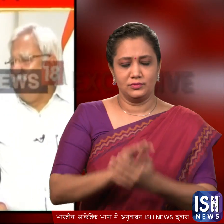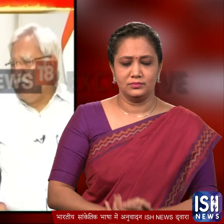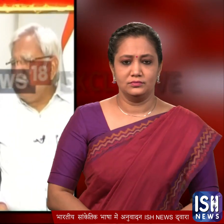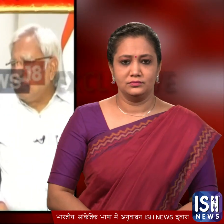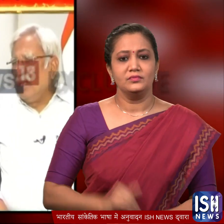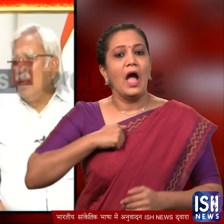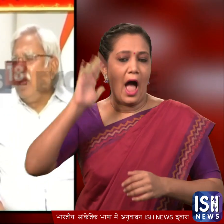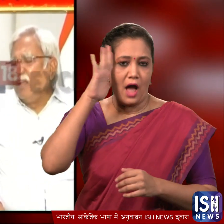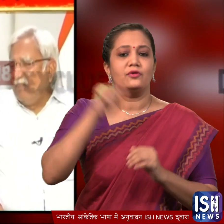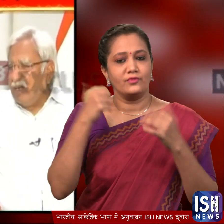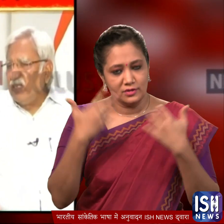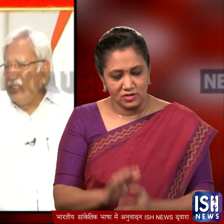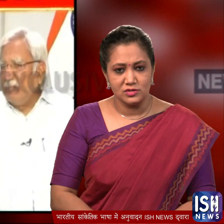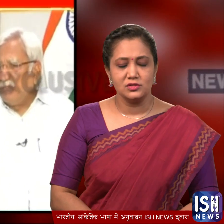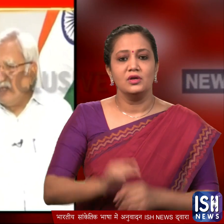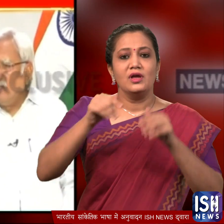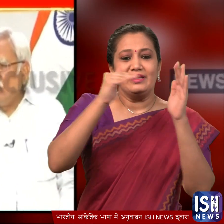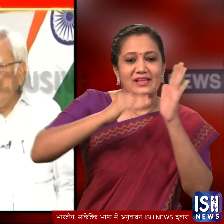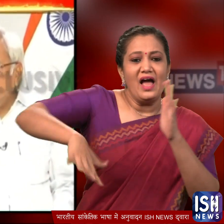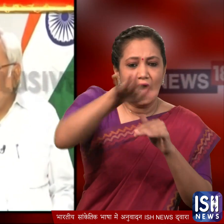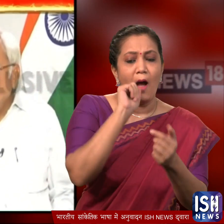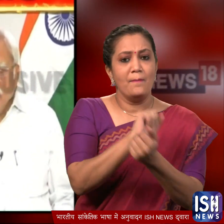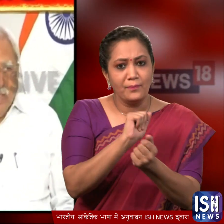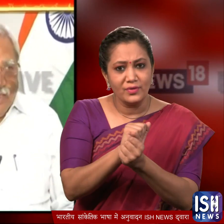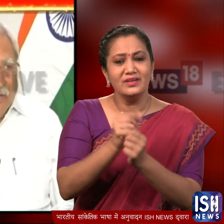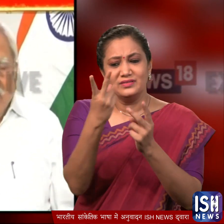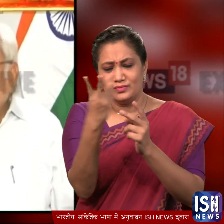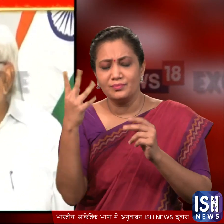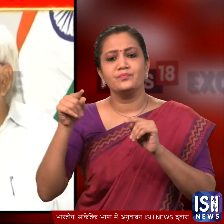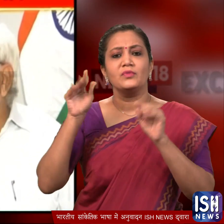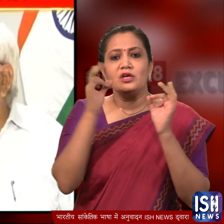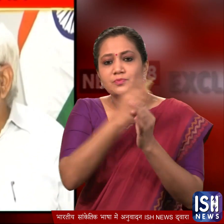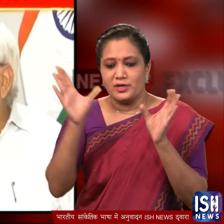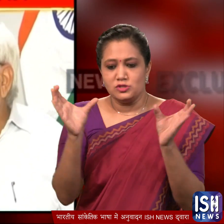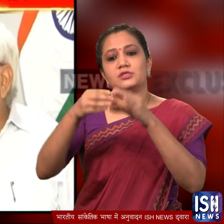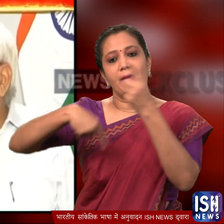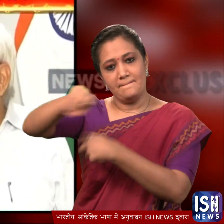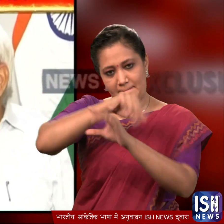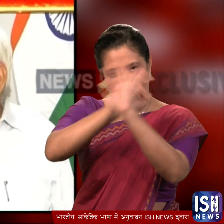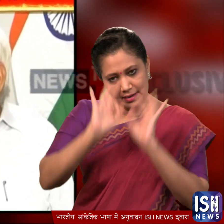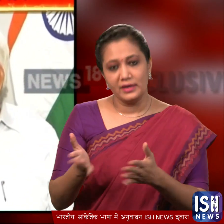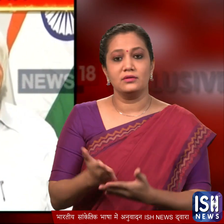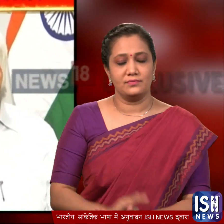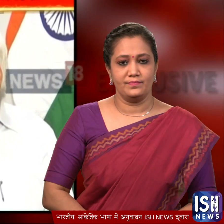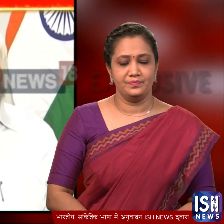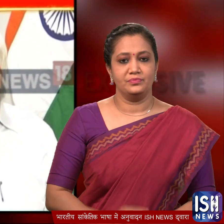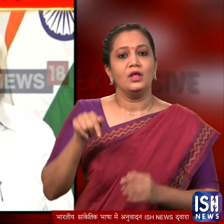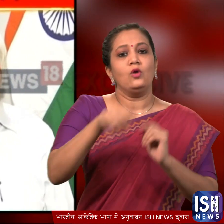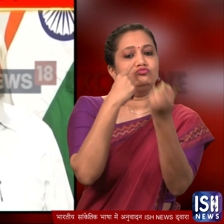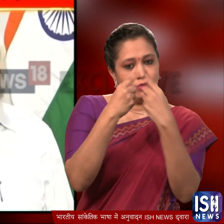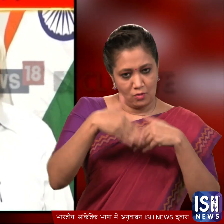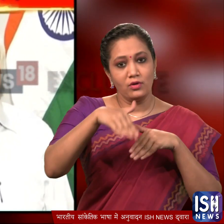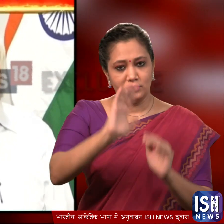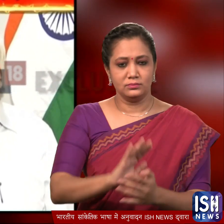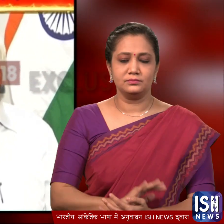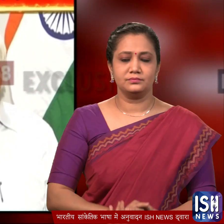कार्रवाई करेगा? मुझे पता लगा है कि वहाँ के जिला प्रशासन और पुलिस ने कोई एक स्पेशल इन्वेस्टिगेशन टीम का गठन करके इसकी